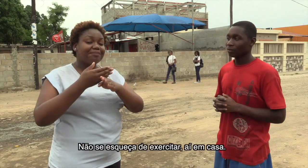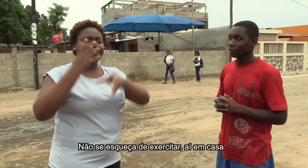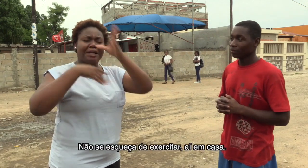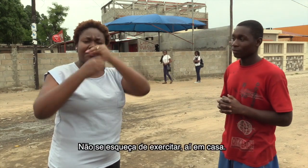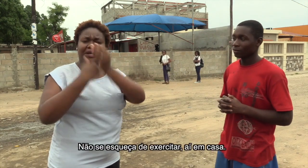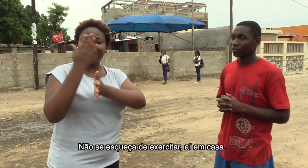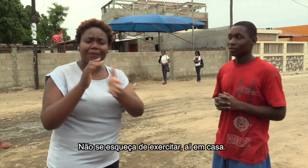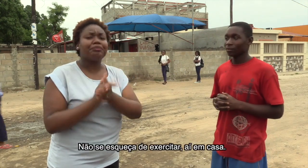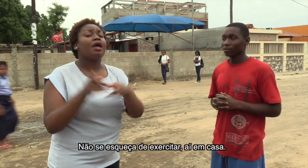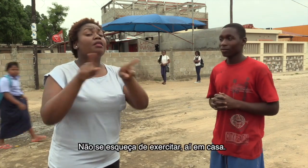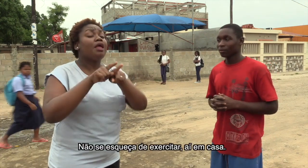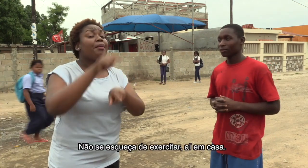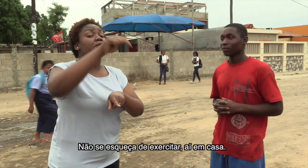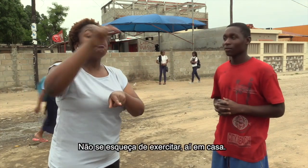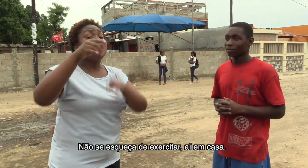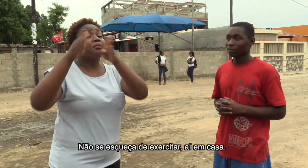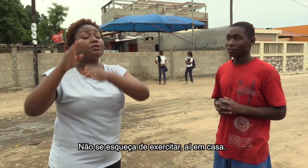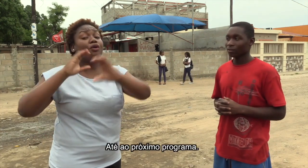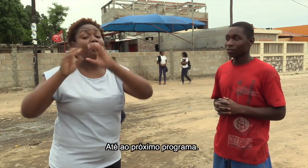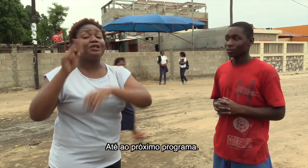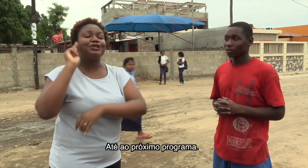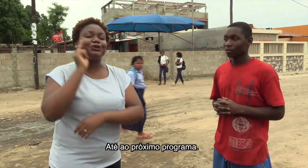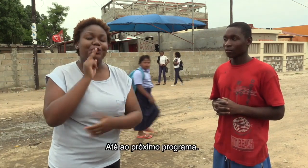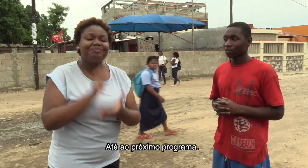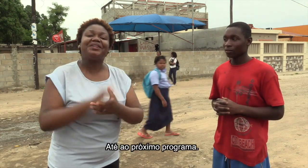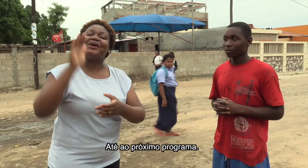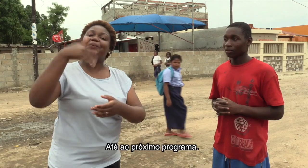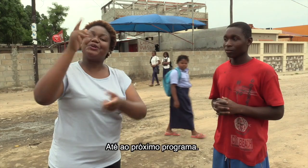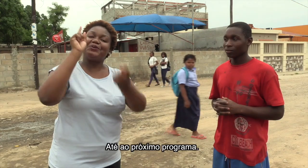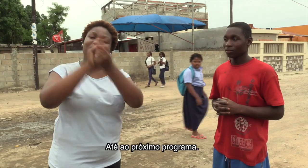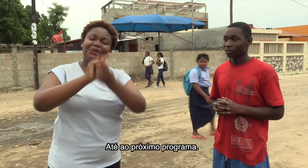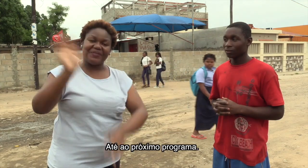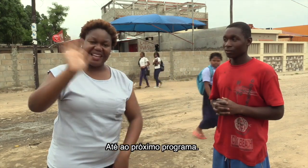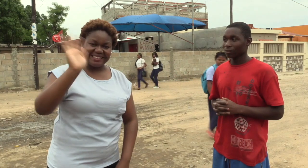Não se esqueça de exercitar aí em casa. Até o próximo programa.